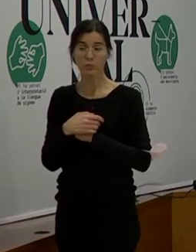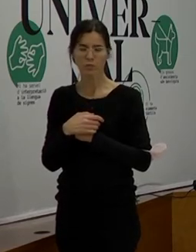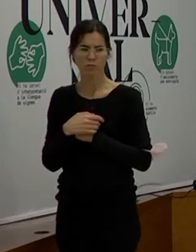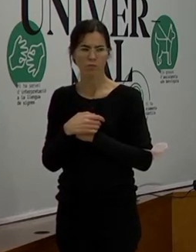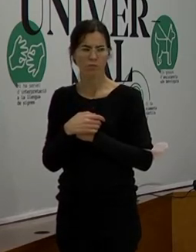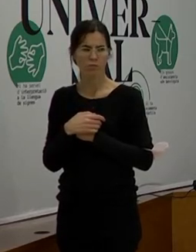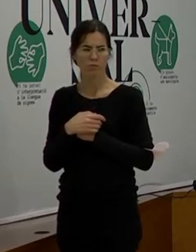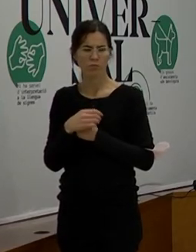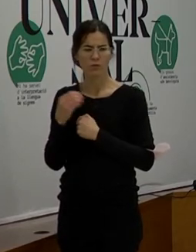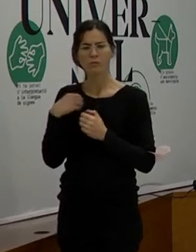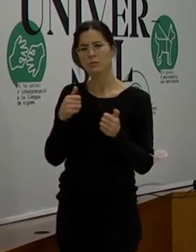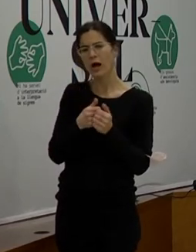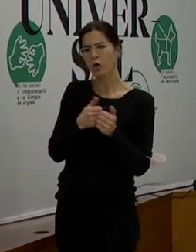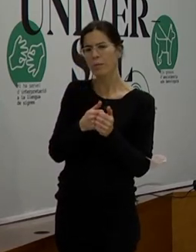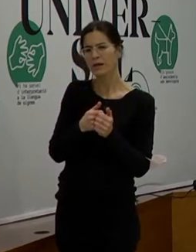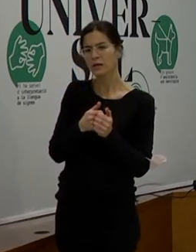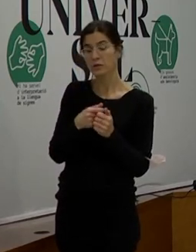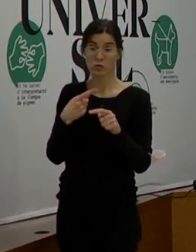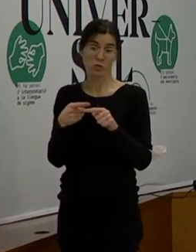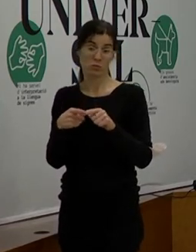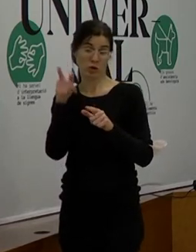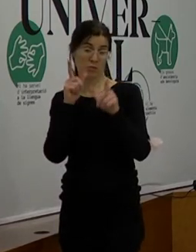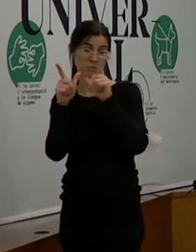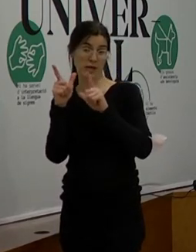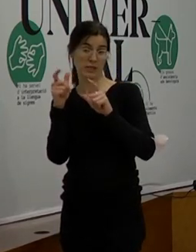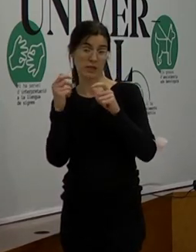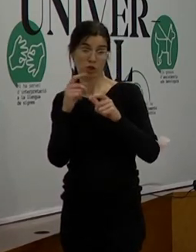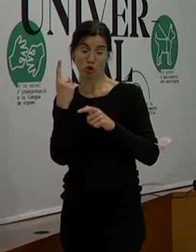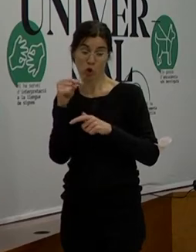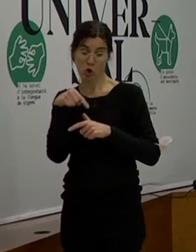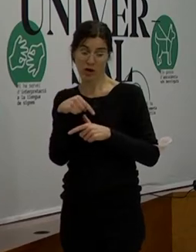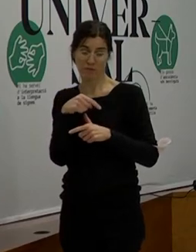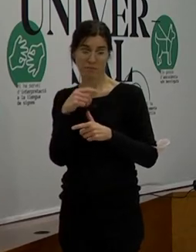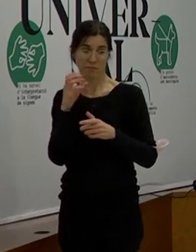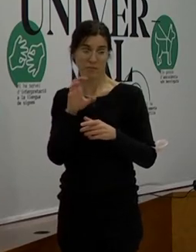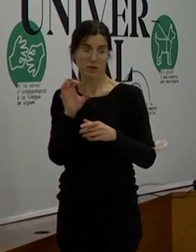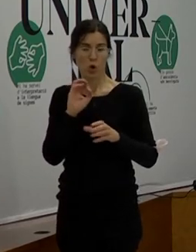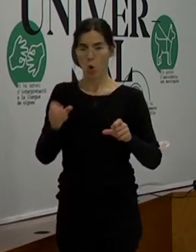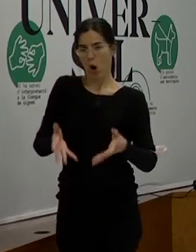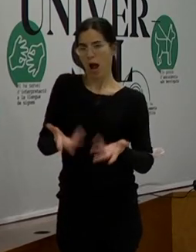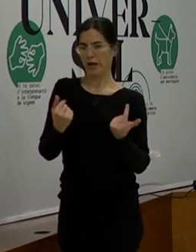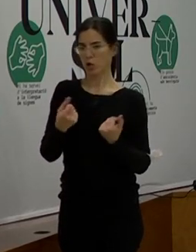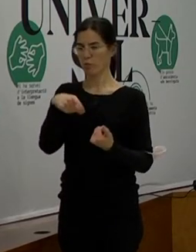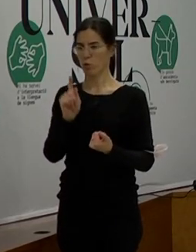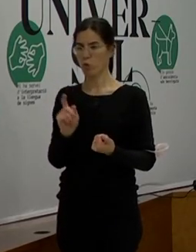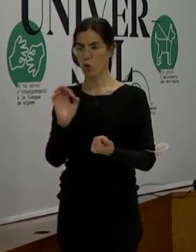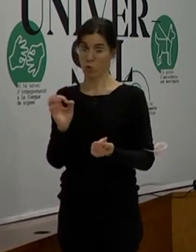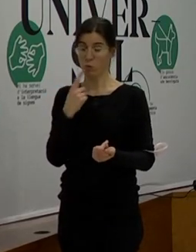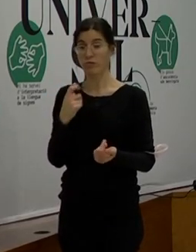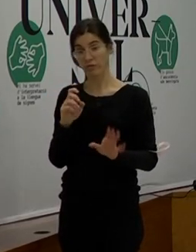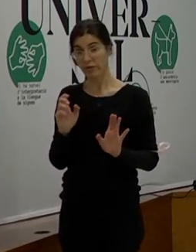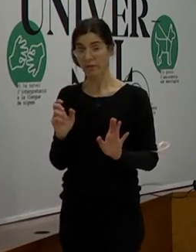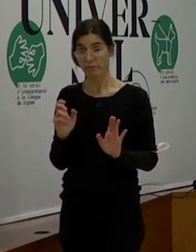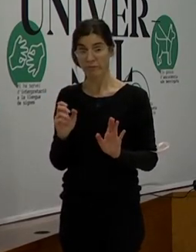Però, i els acompanyants? Perquè viatjar sol en aquest país, o eres molt àgil, o va ser que no,